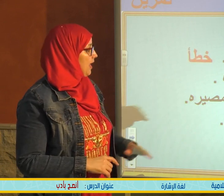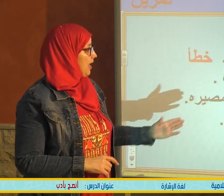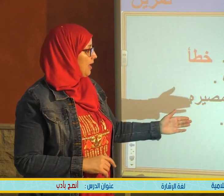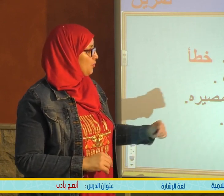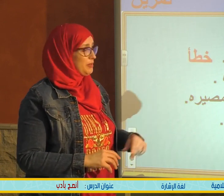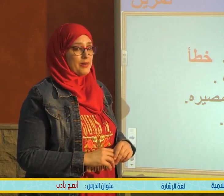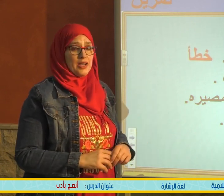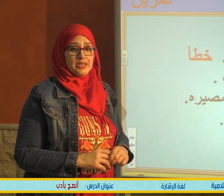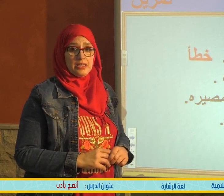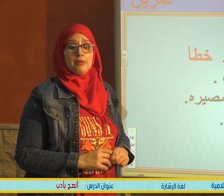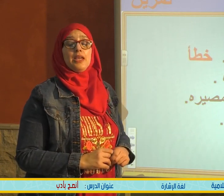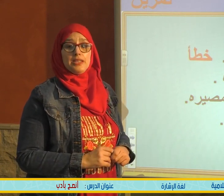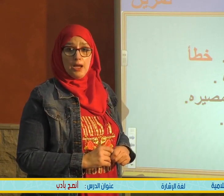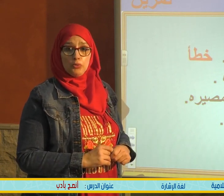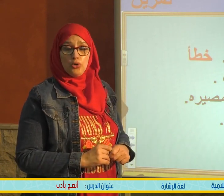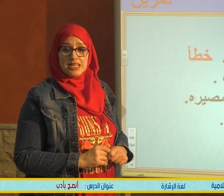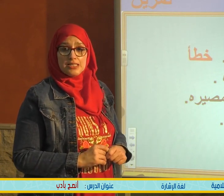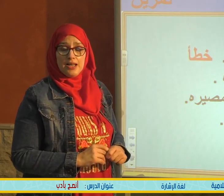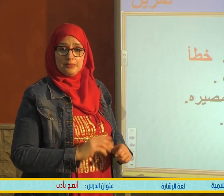أبو إبراهيم يعبد الأصنام،